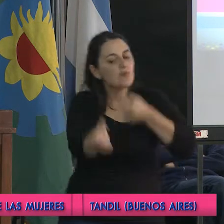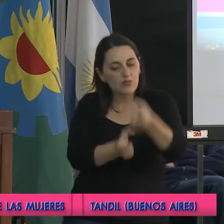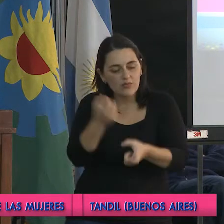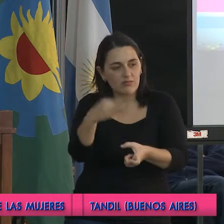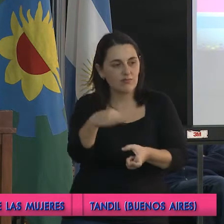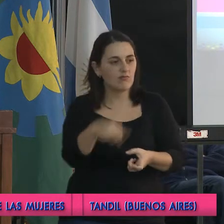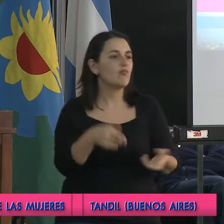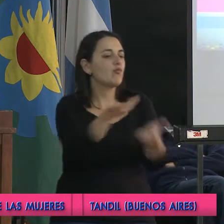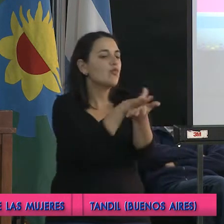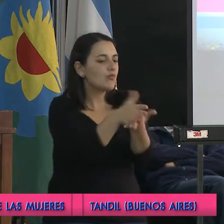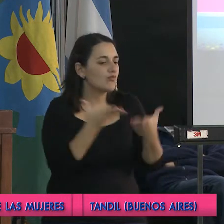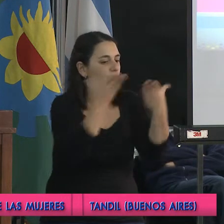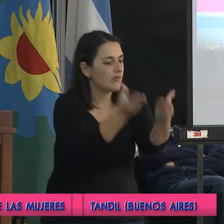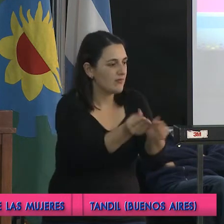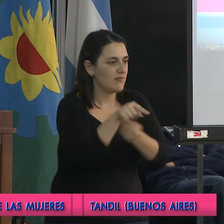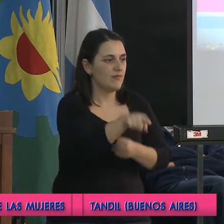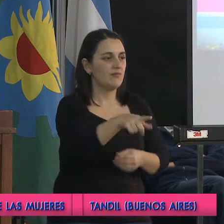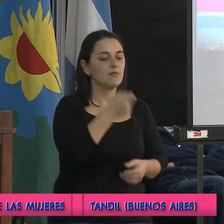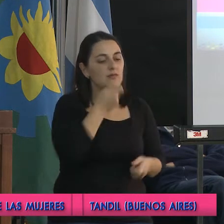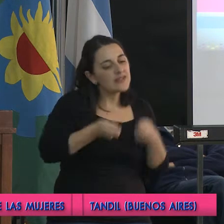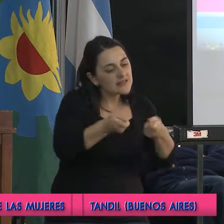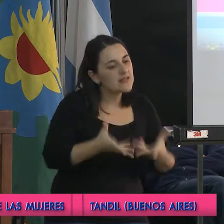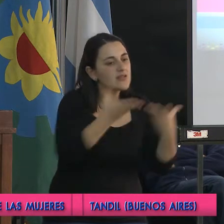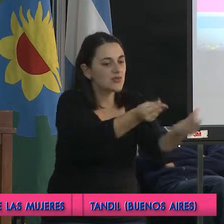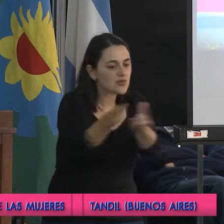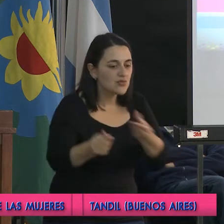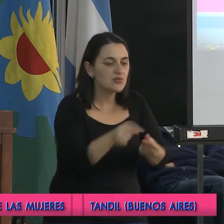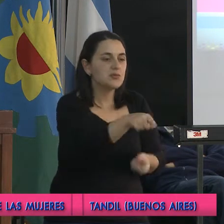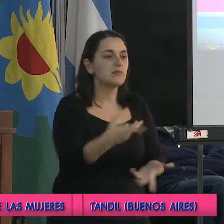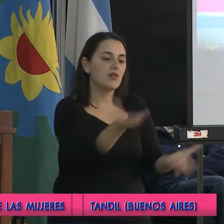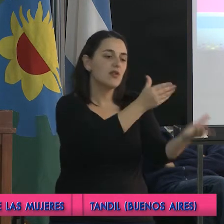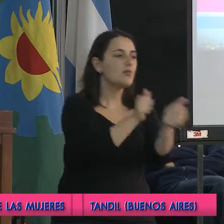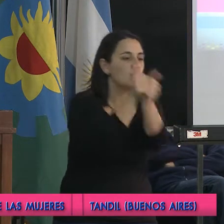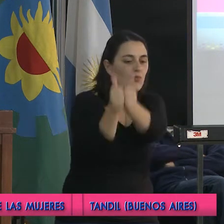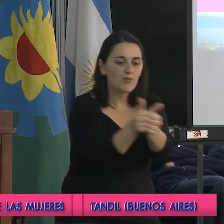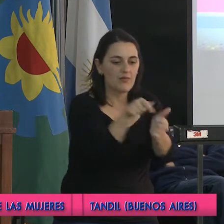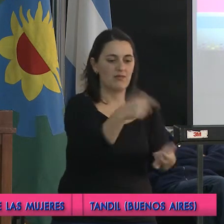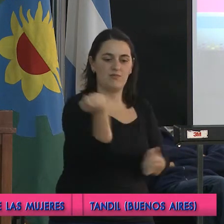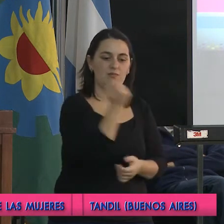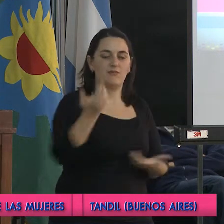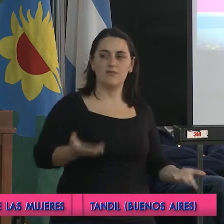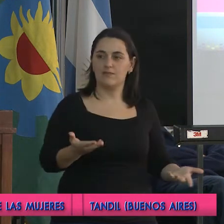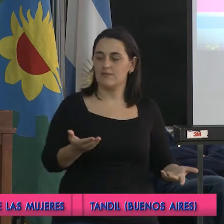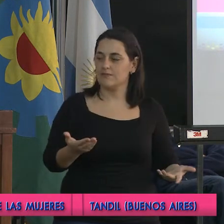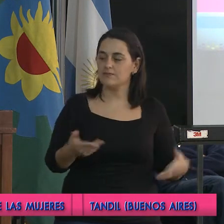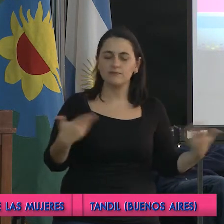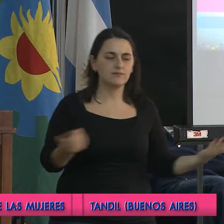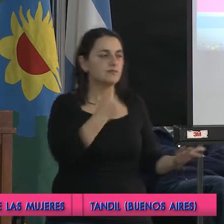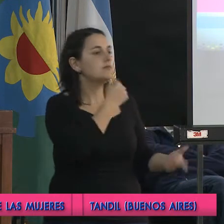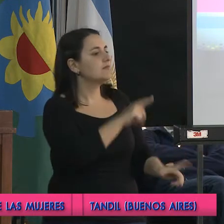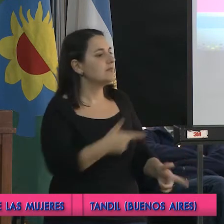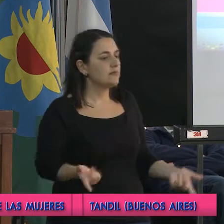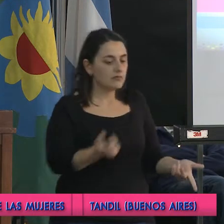vías de solución, de estimular la solidaridad y el acompañamiento. Es indudable que ese trabajo